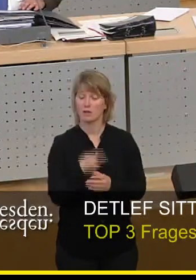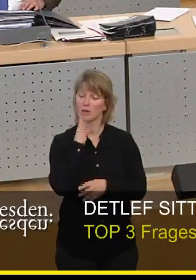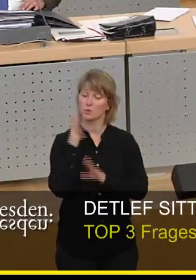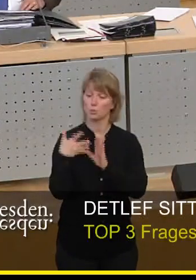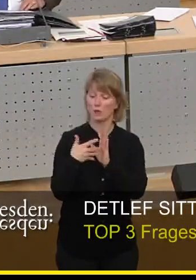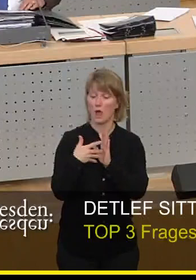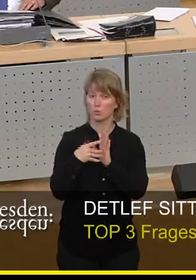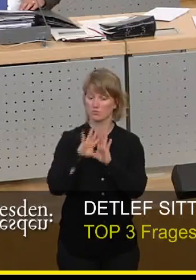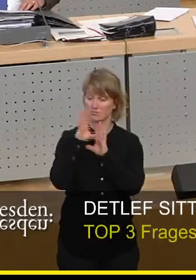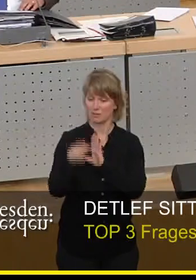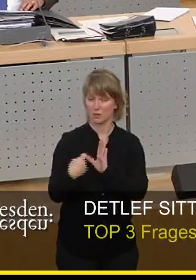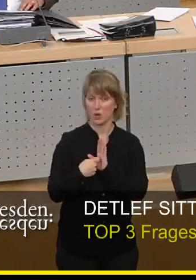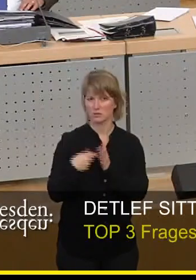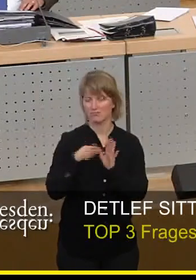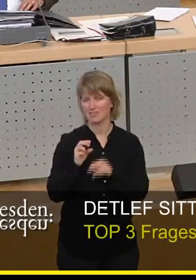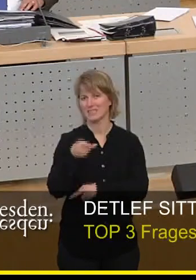Gutachten auf rund